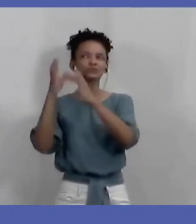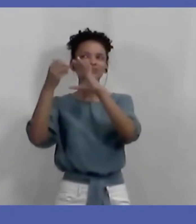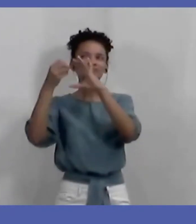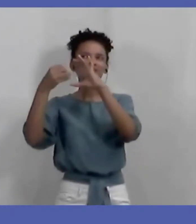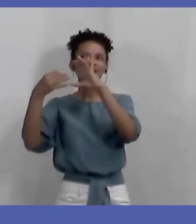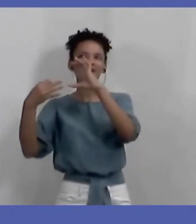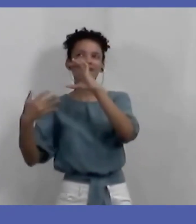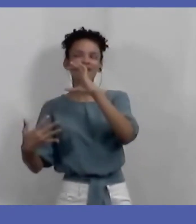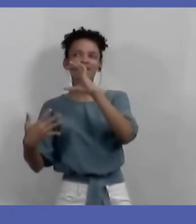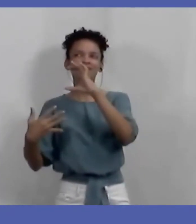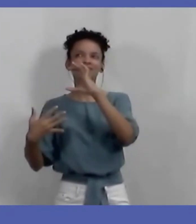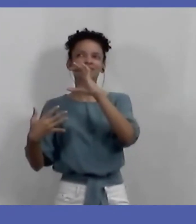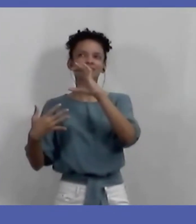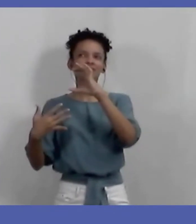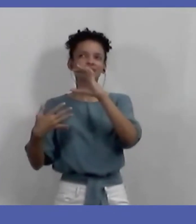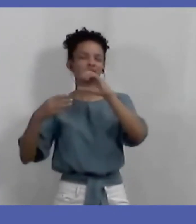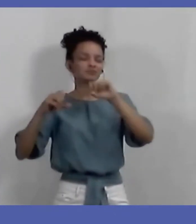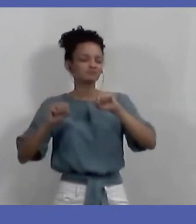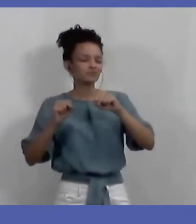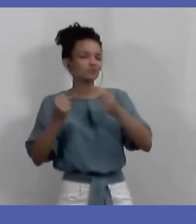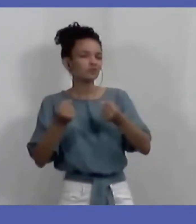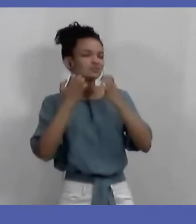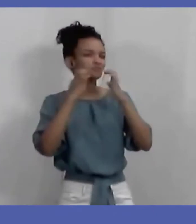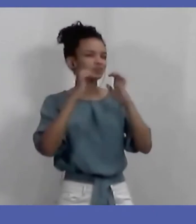Evangelho, vá para o SEAP.